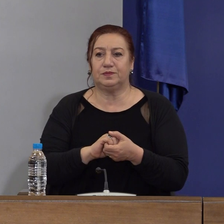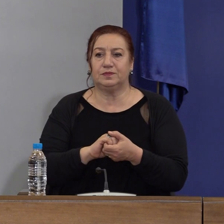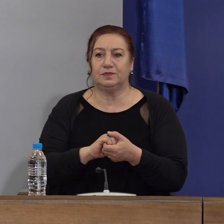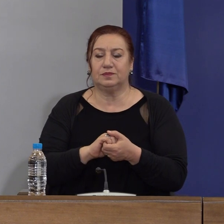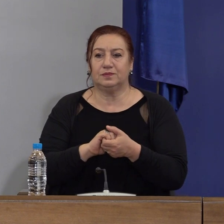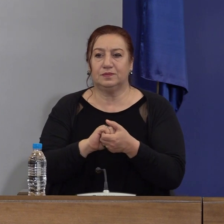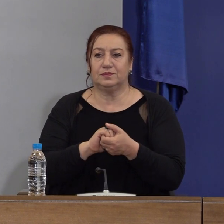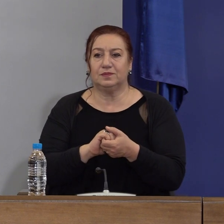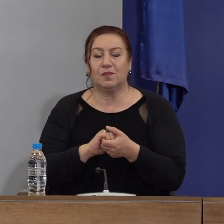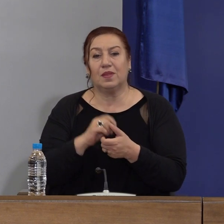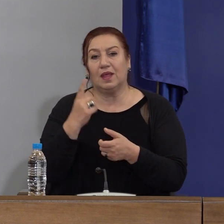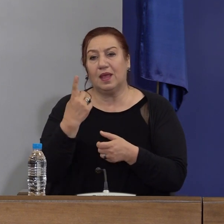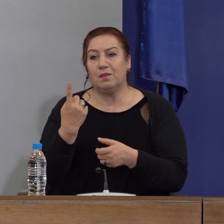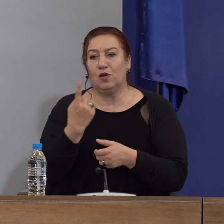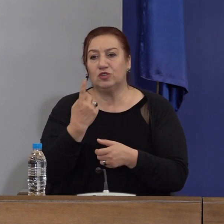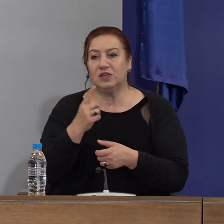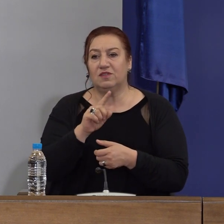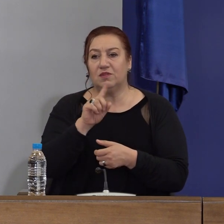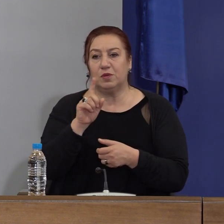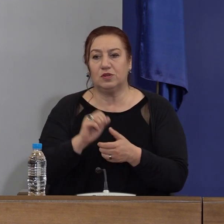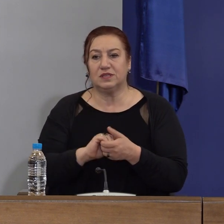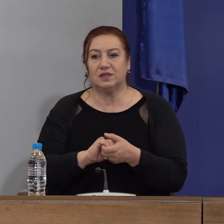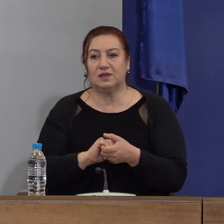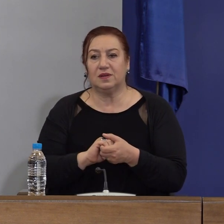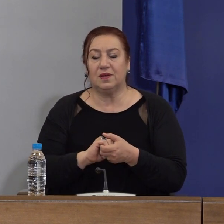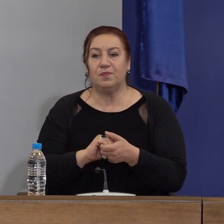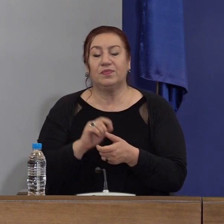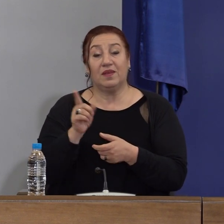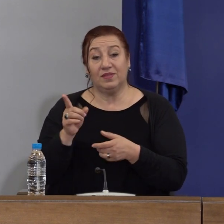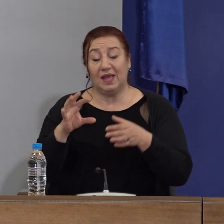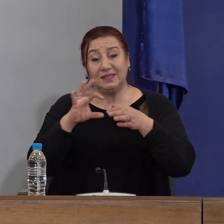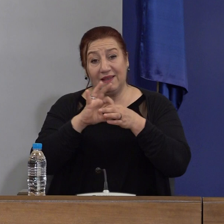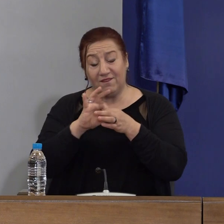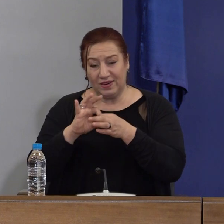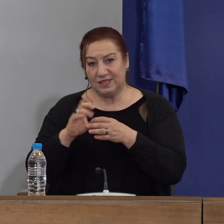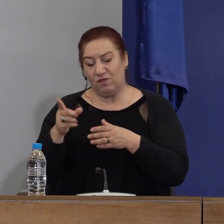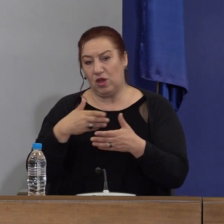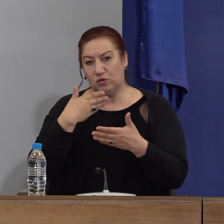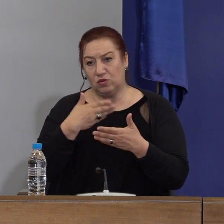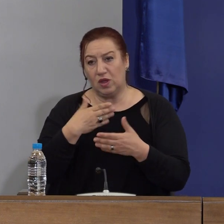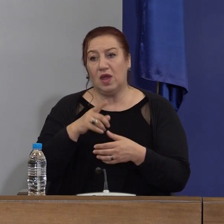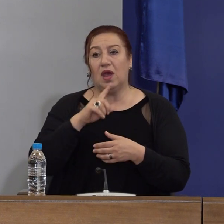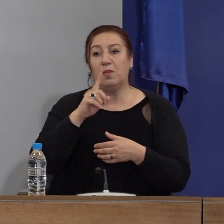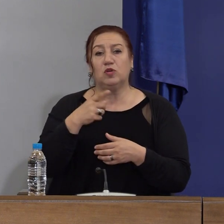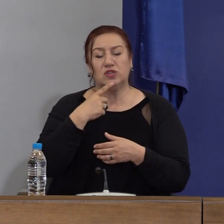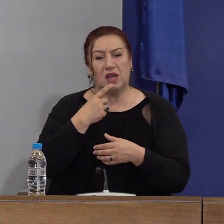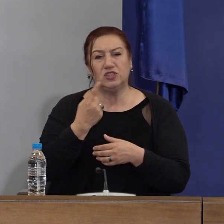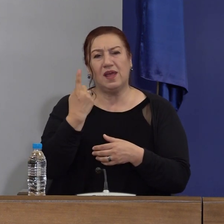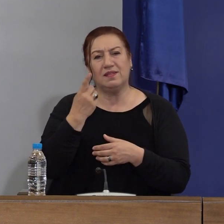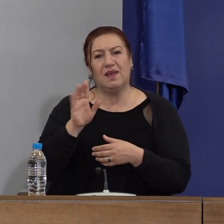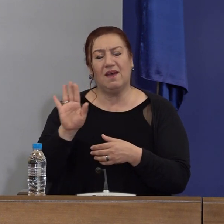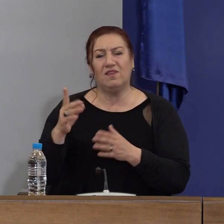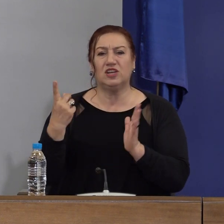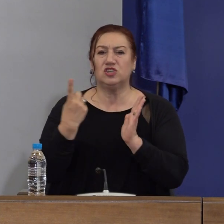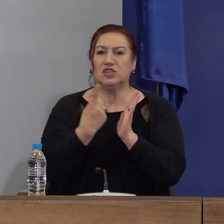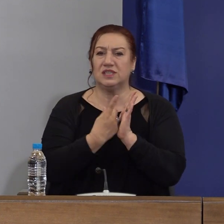Може ли да не се надоговарим? Само за кратко, понеже в тази връзка, която говорите, може ли да кажете, в една ваша заповед продължава да стои